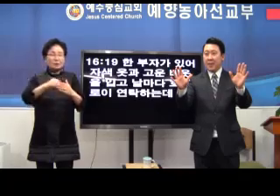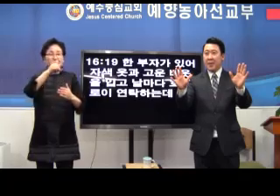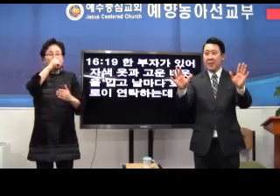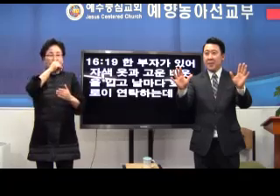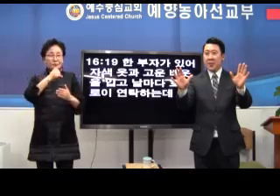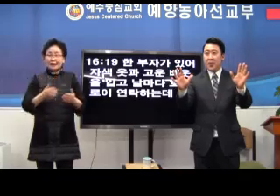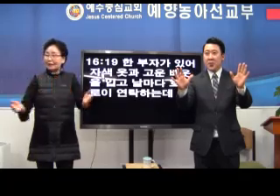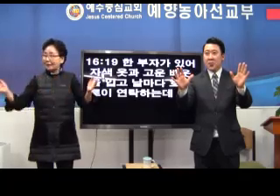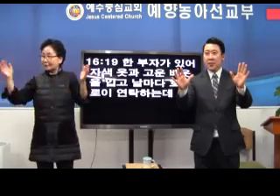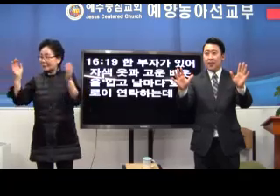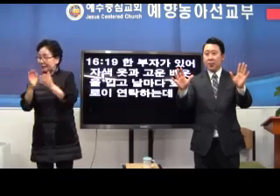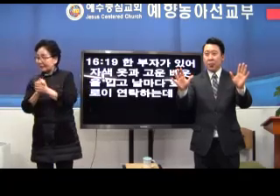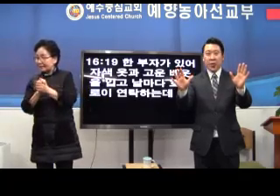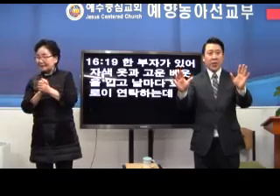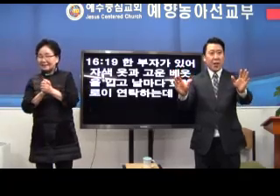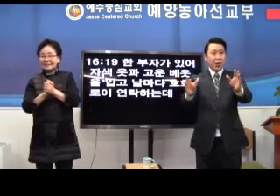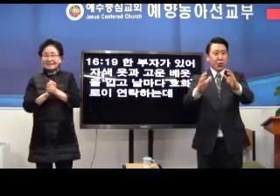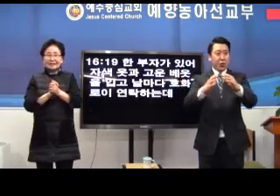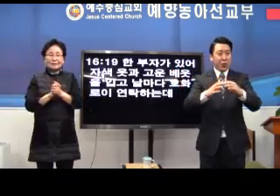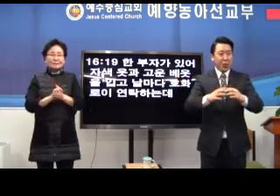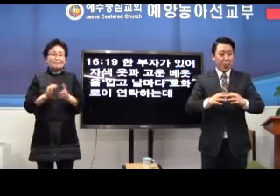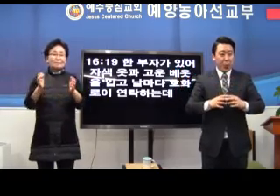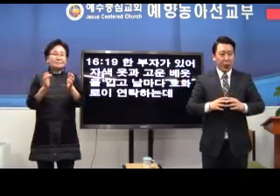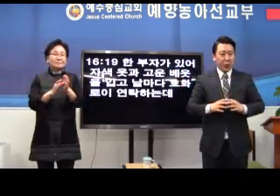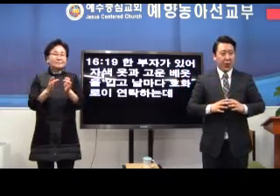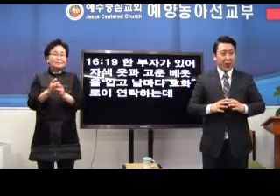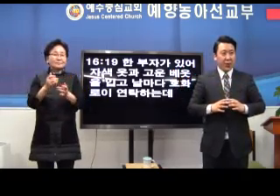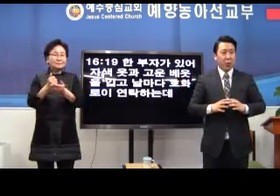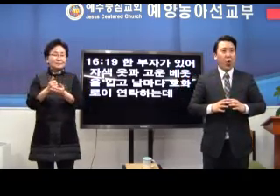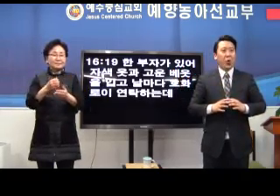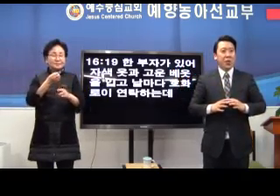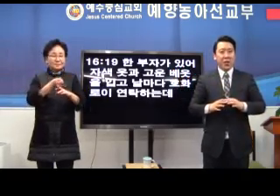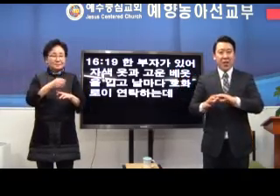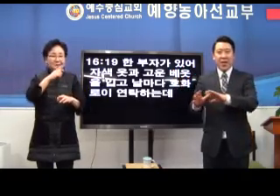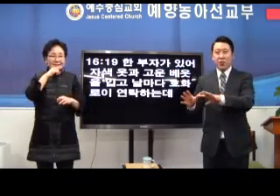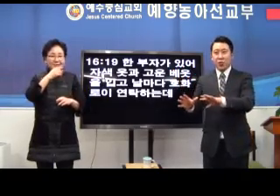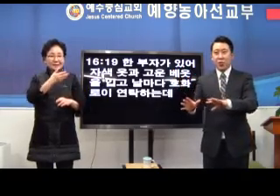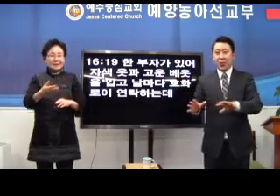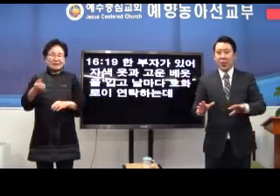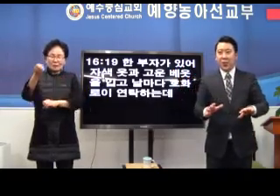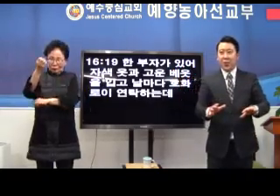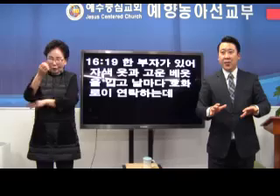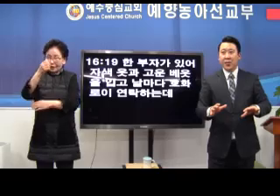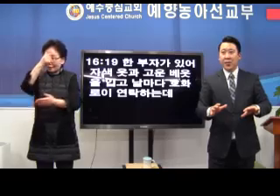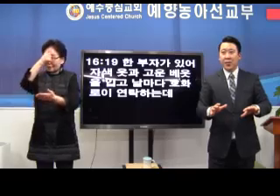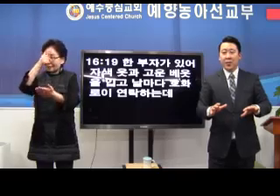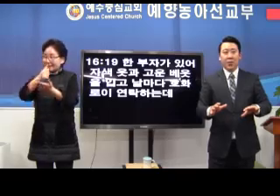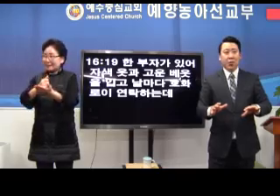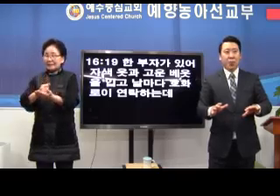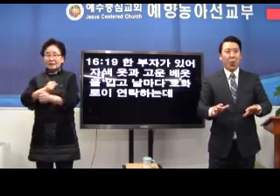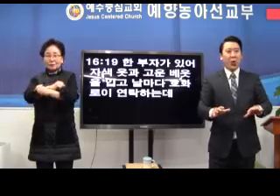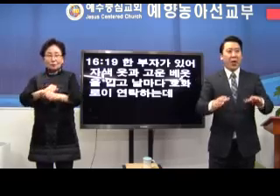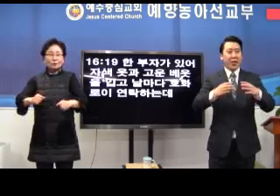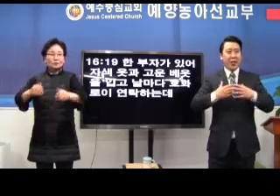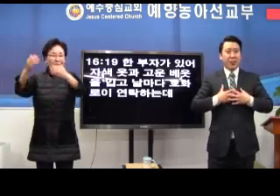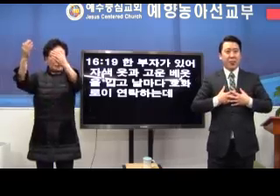아멘. 예수 그리스도의 보혈은 원죄를 사해 주신 거예요. 그 보혈의 이름,